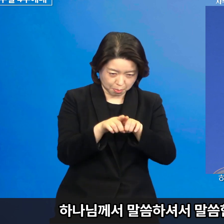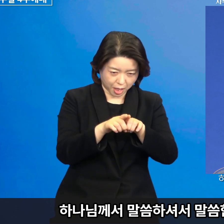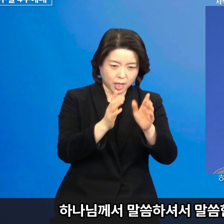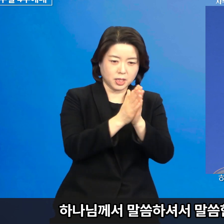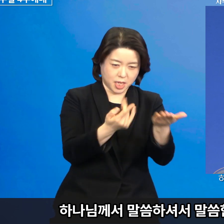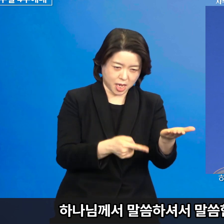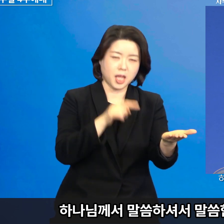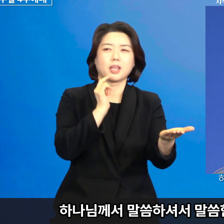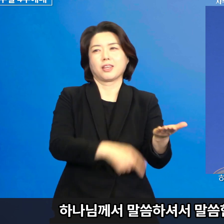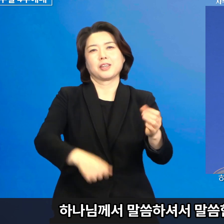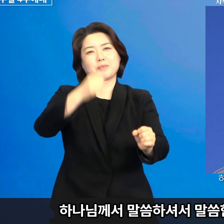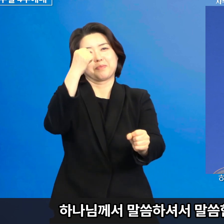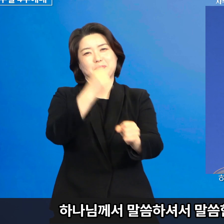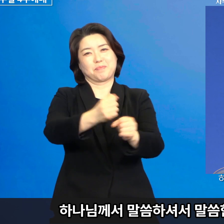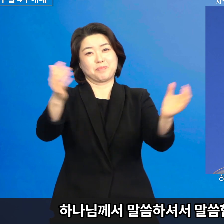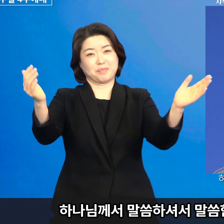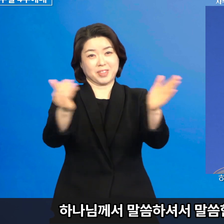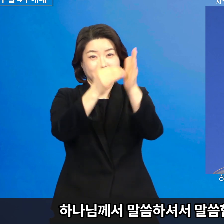함께를